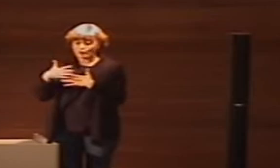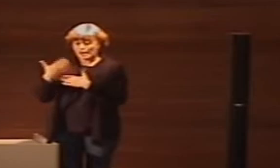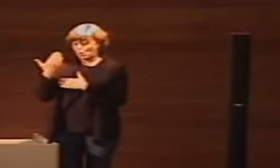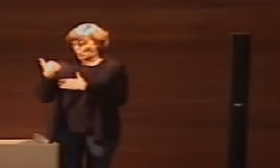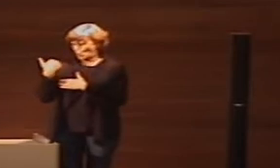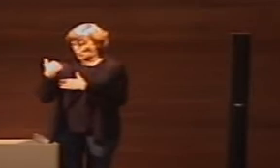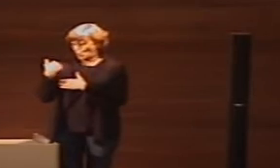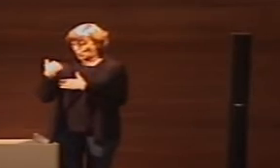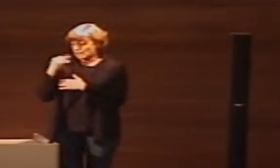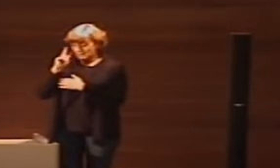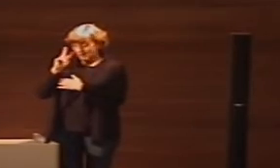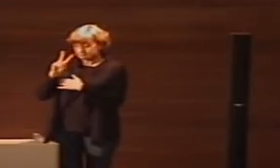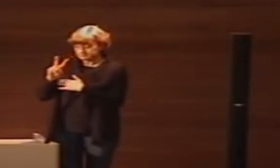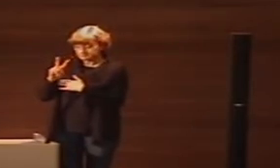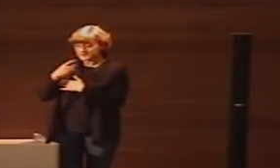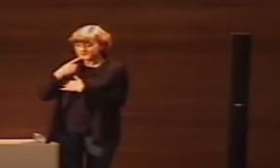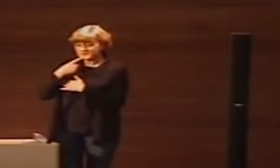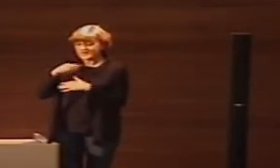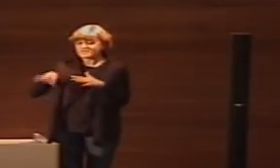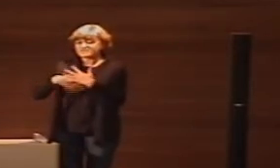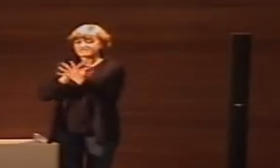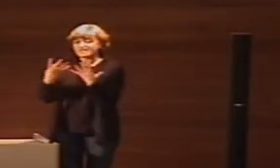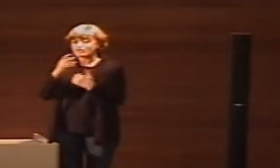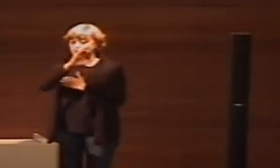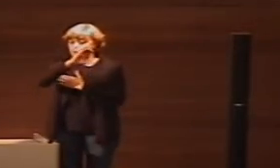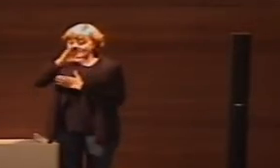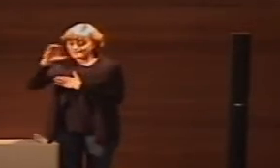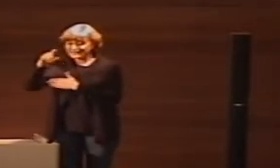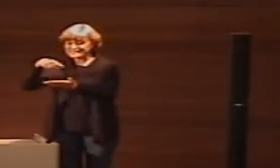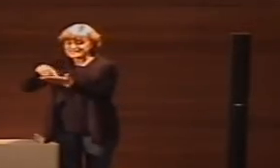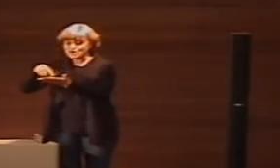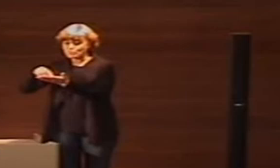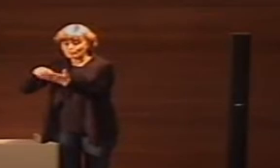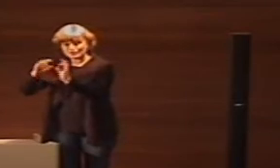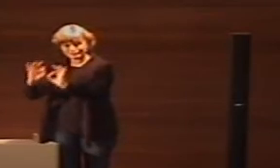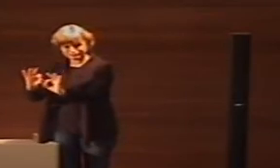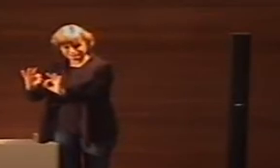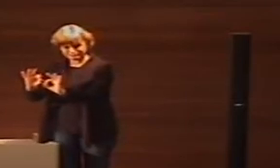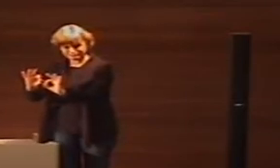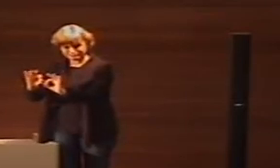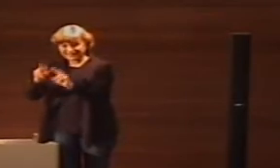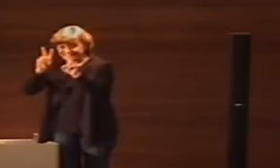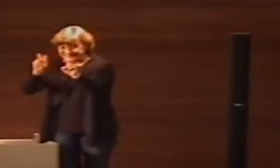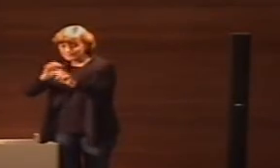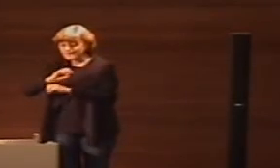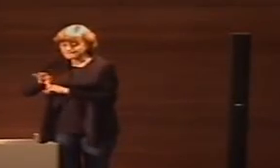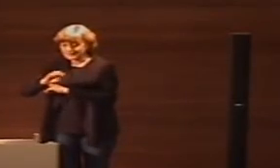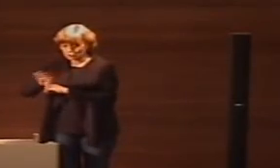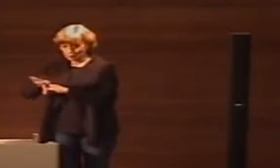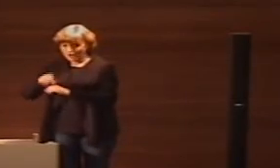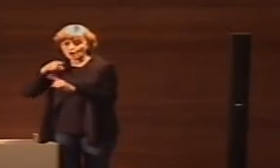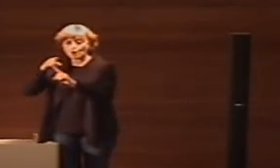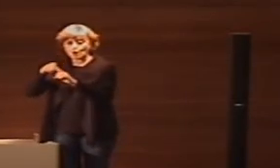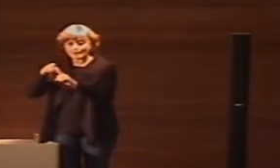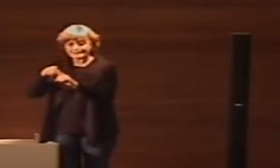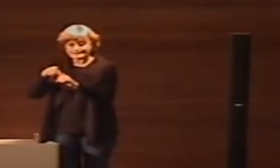miré, 19 países que tienen impuestos sobre el vertido de residuos, impuestos cuya finalidad es disuasoria,